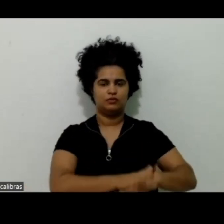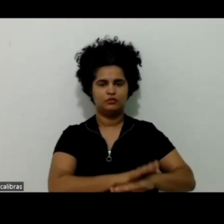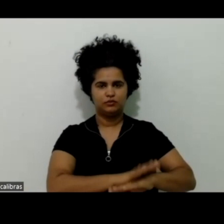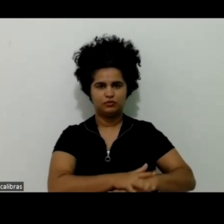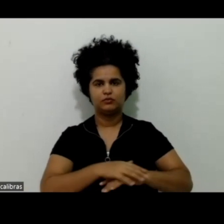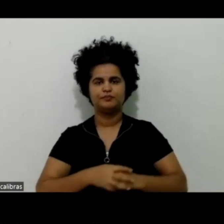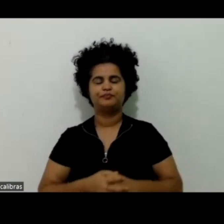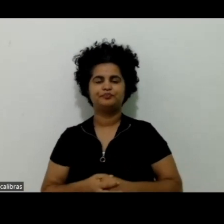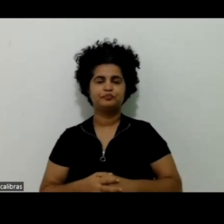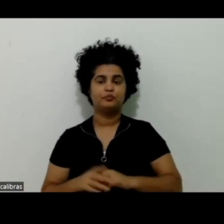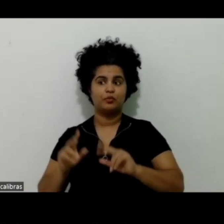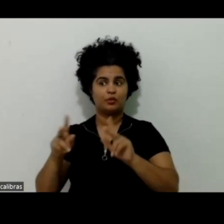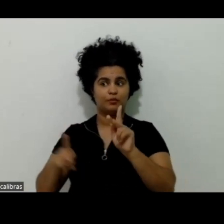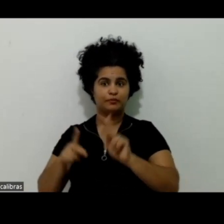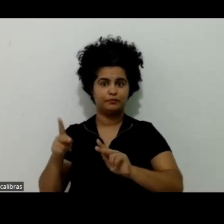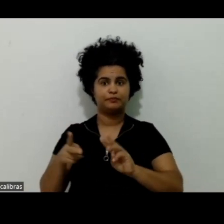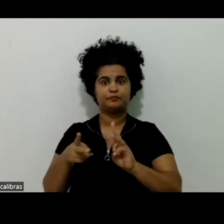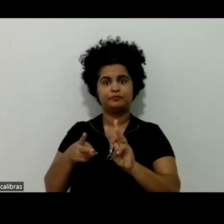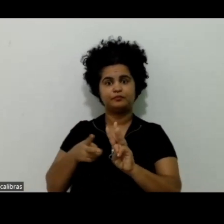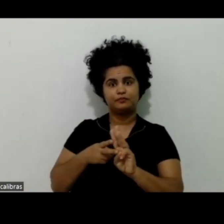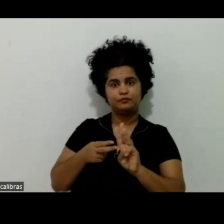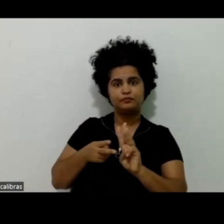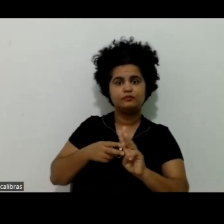Povos Indígenas também contribuíram, né,